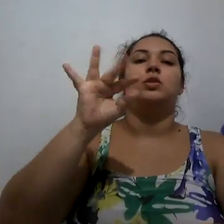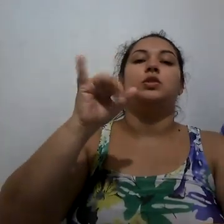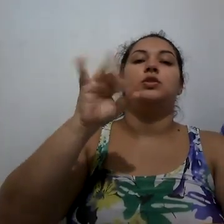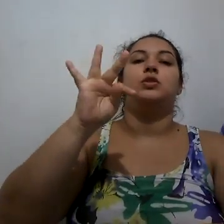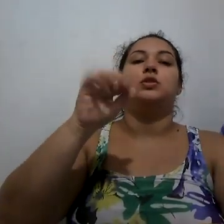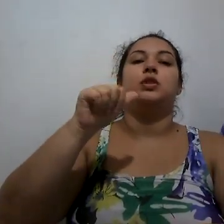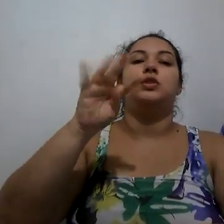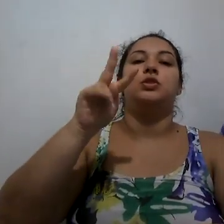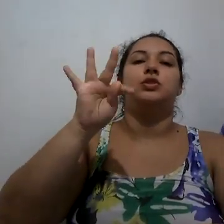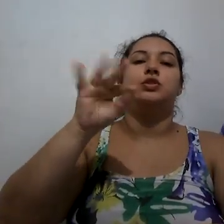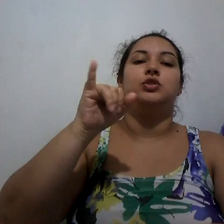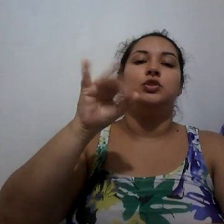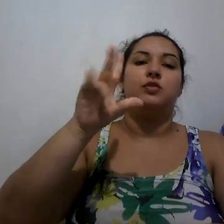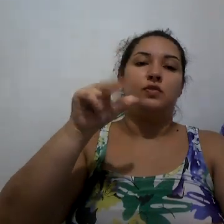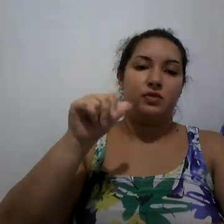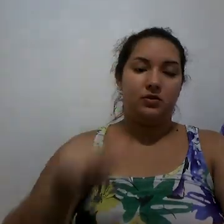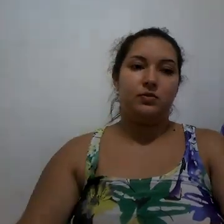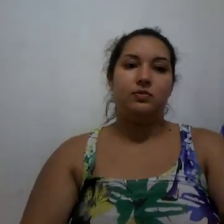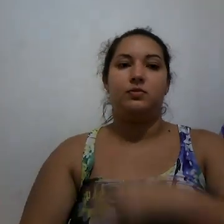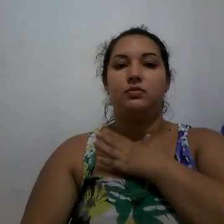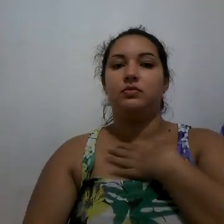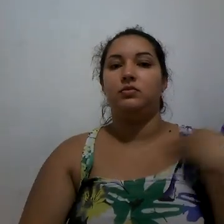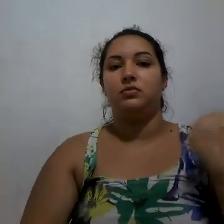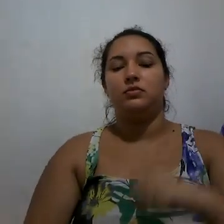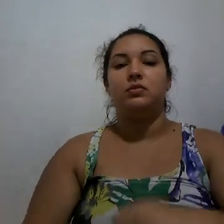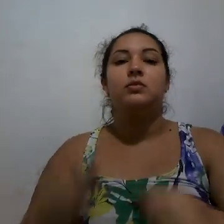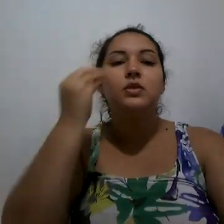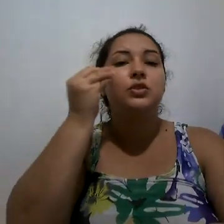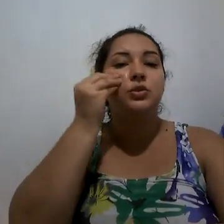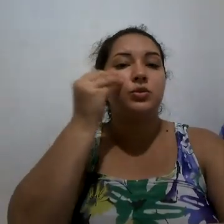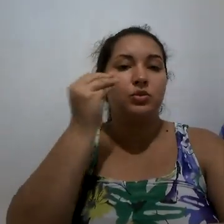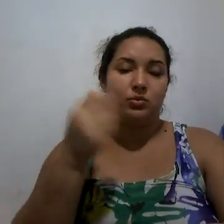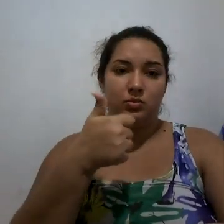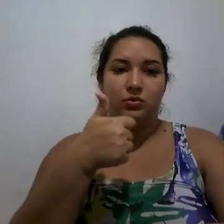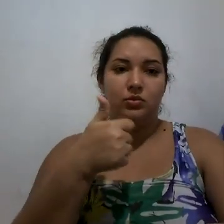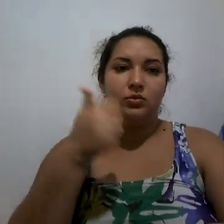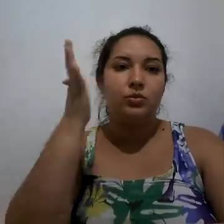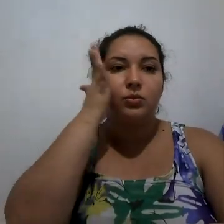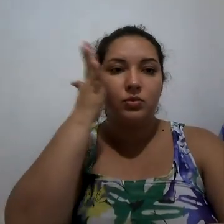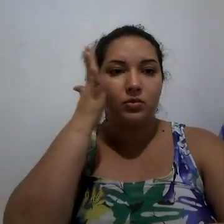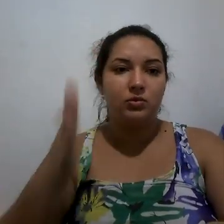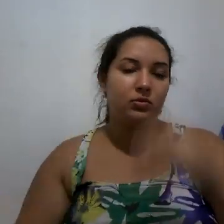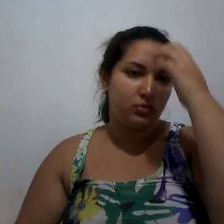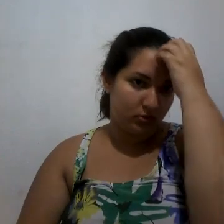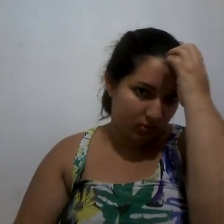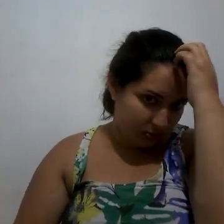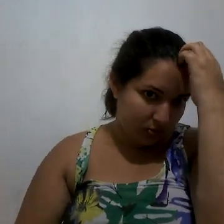ok? Nesse experimento. Então, deu para entender? Ó, deixa eu botar aqui, que eu acho que tem outro aqui. Aqui. Então,